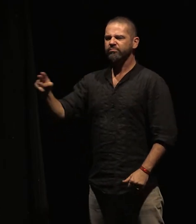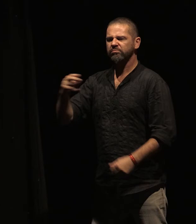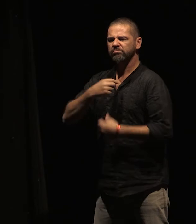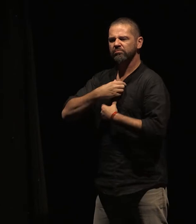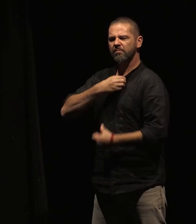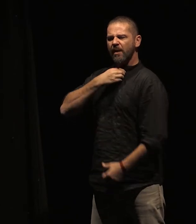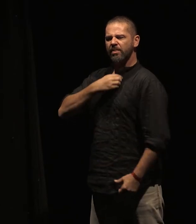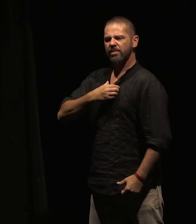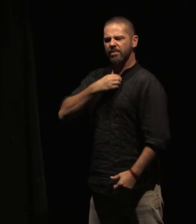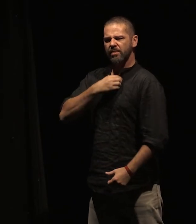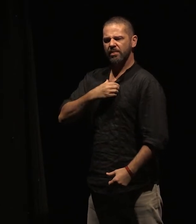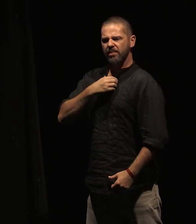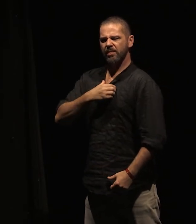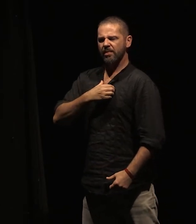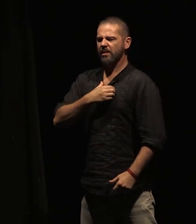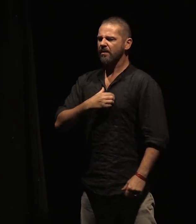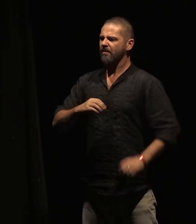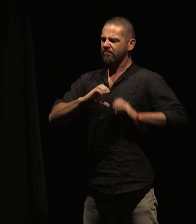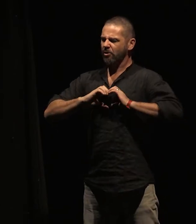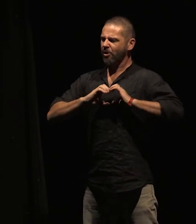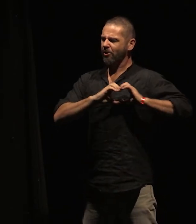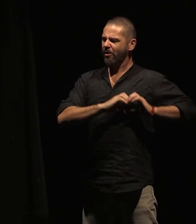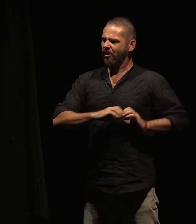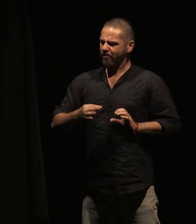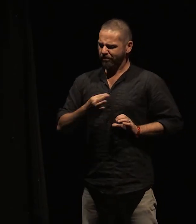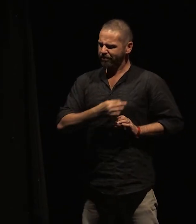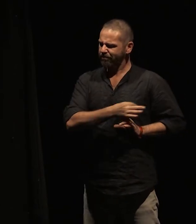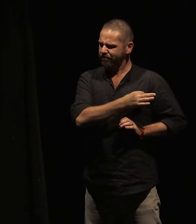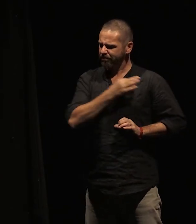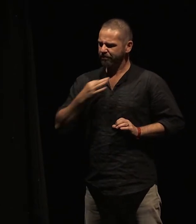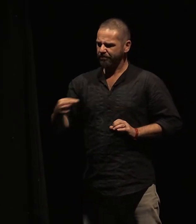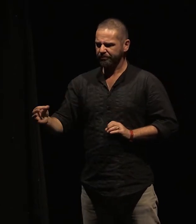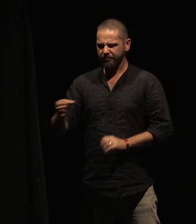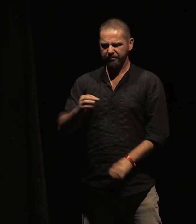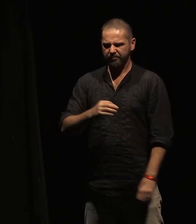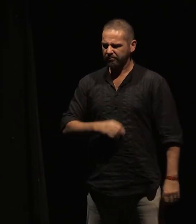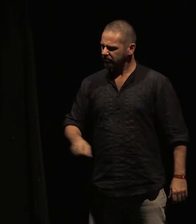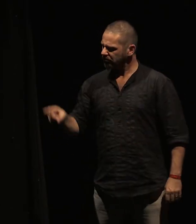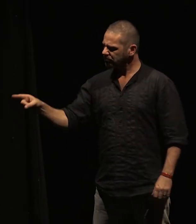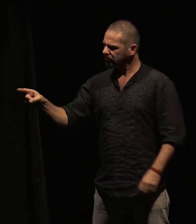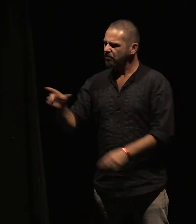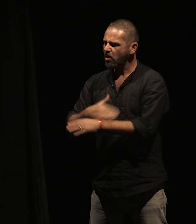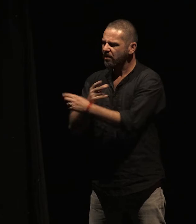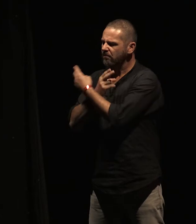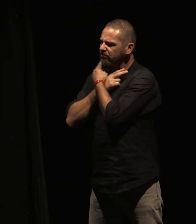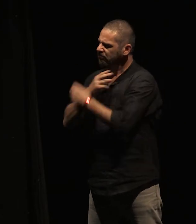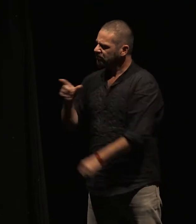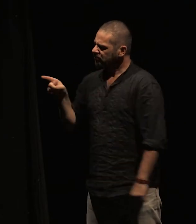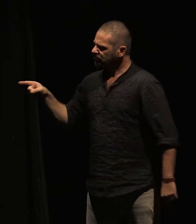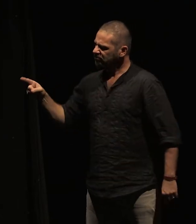J'ai posé le doigt sur l'épaule du poète et l'ai poussé dans la direction voulue. Avance. Il se mit à courir